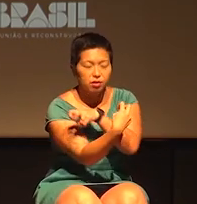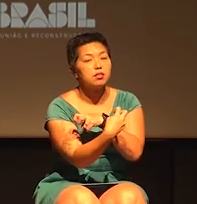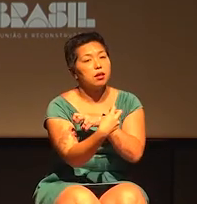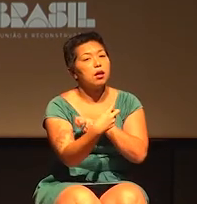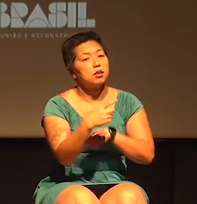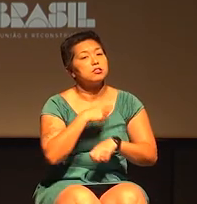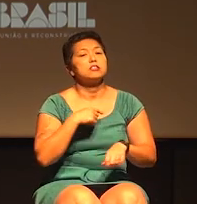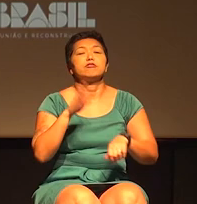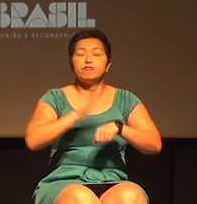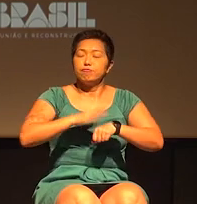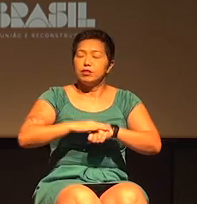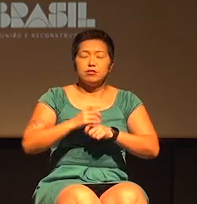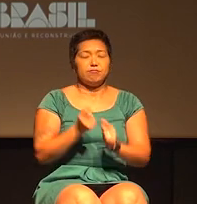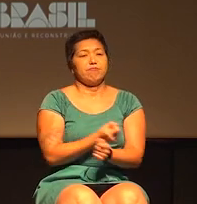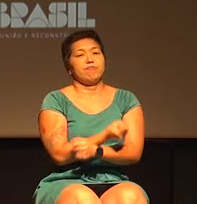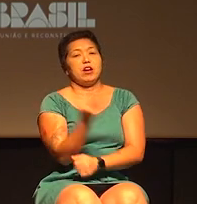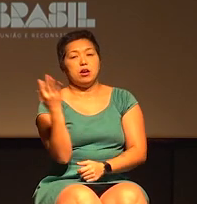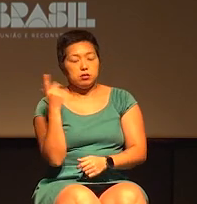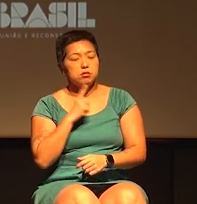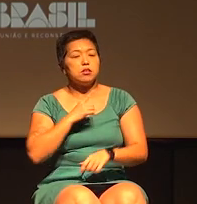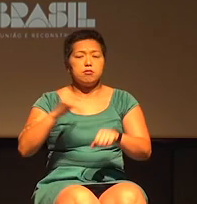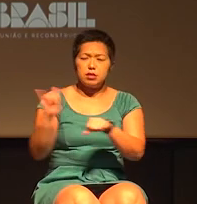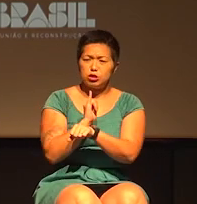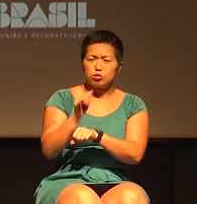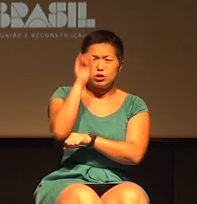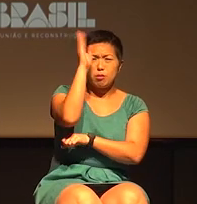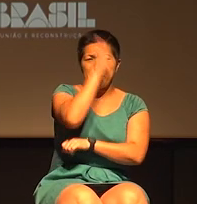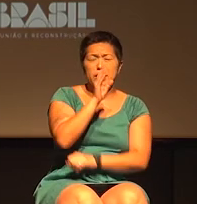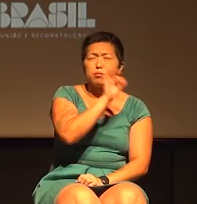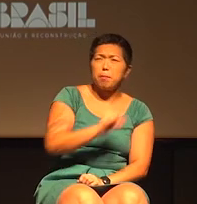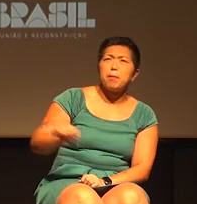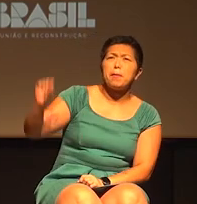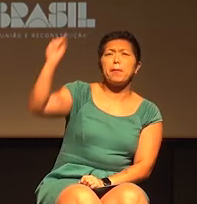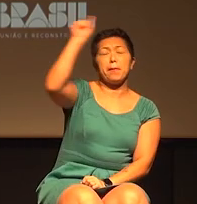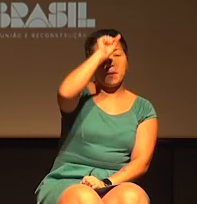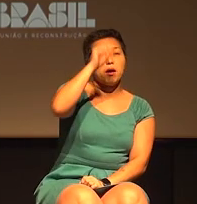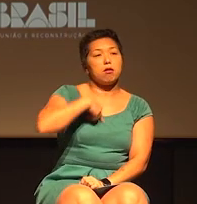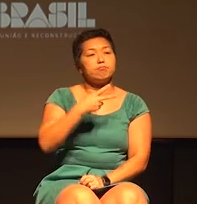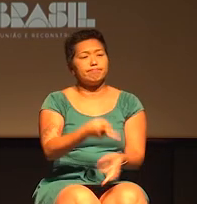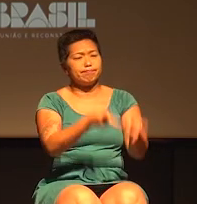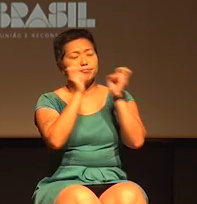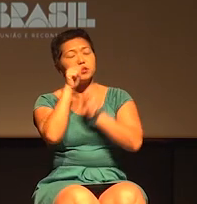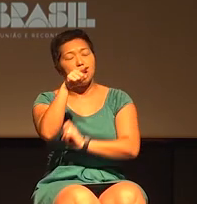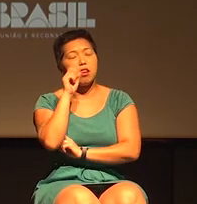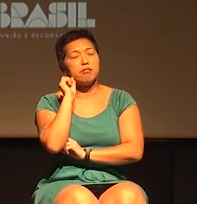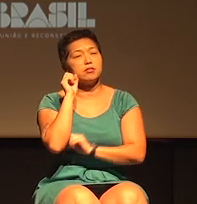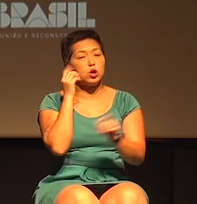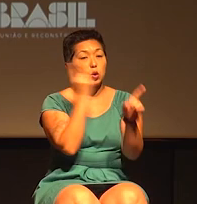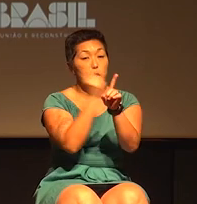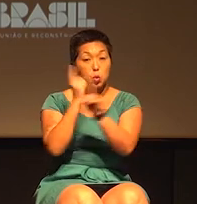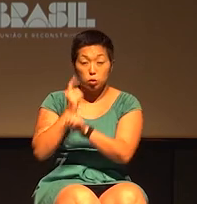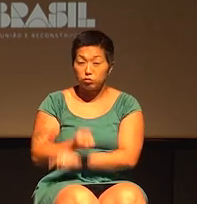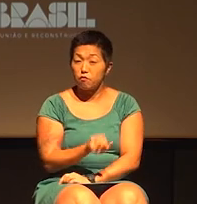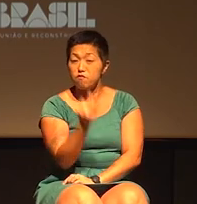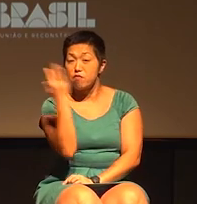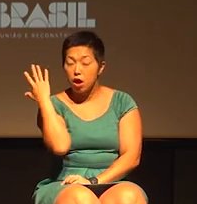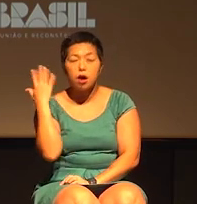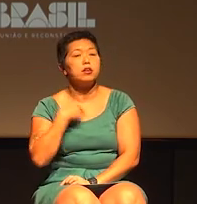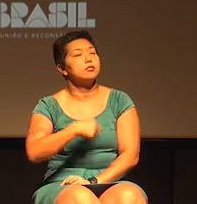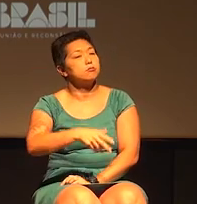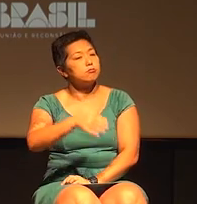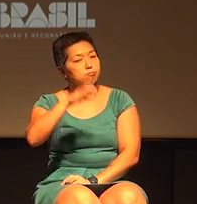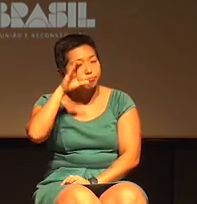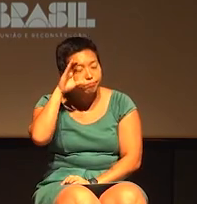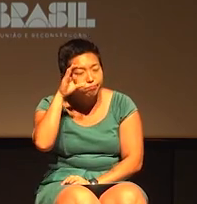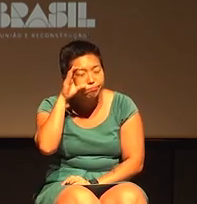fez bastante é então Teve teve essa articulação no Brasil inteiro e eu vi né ele ele ele fez várias encontros né pruta